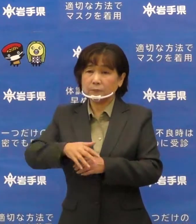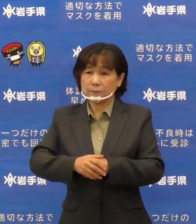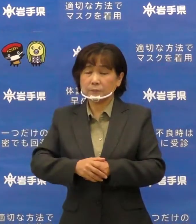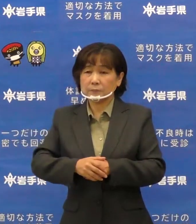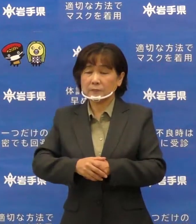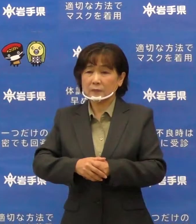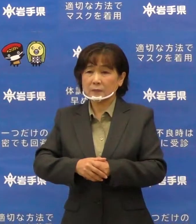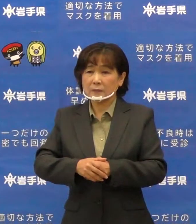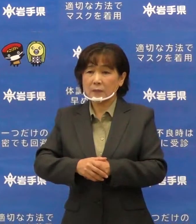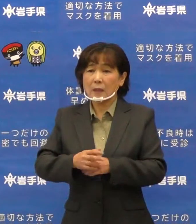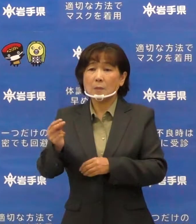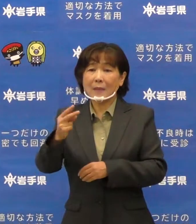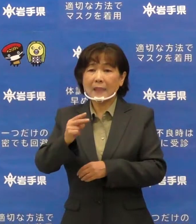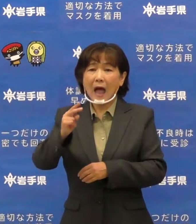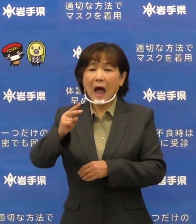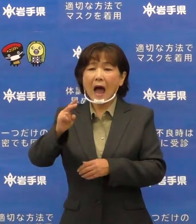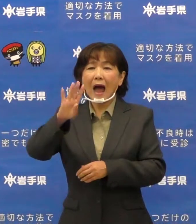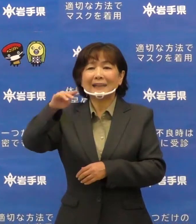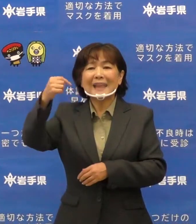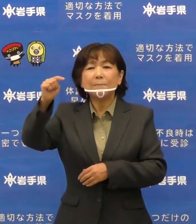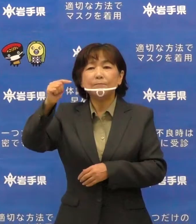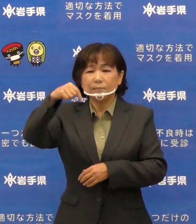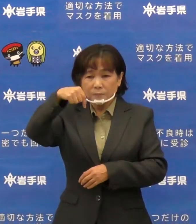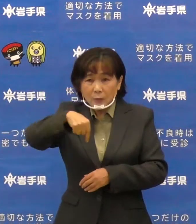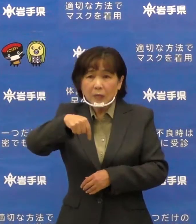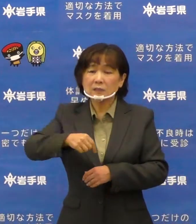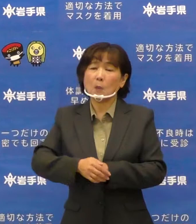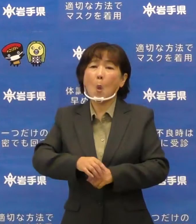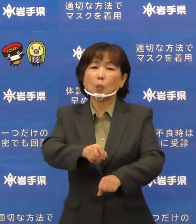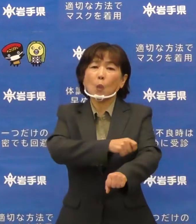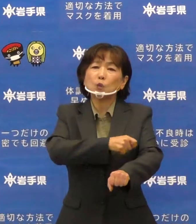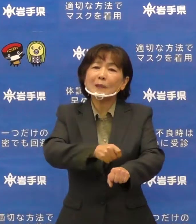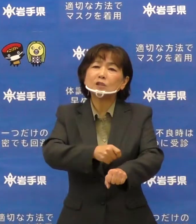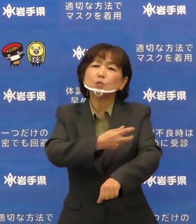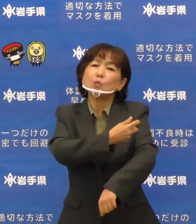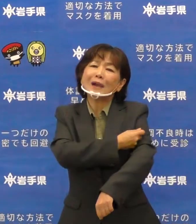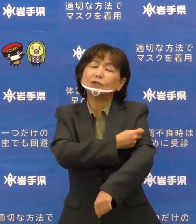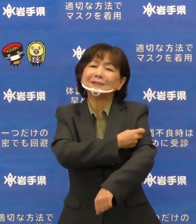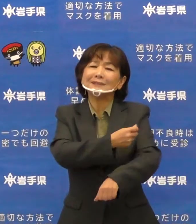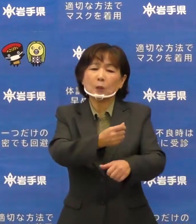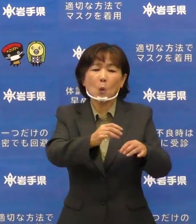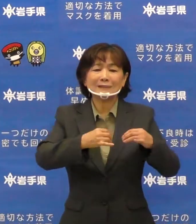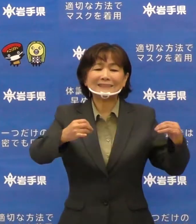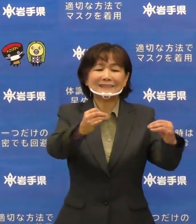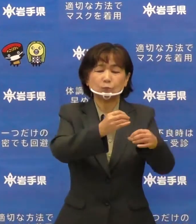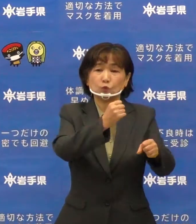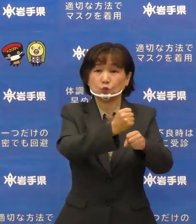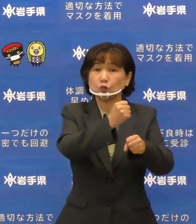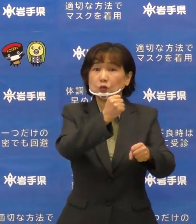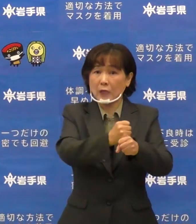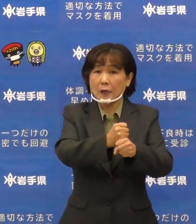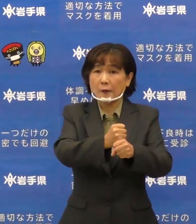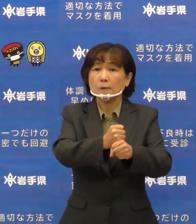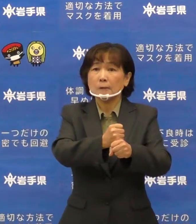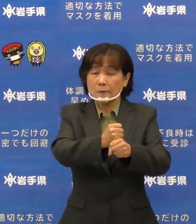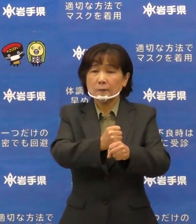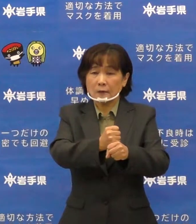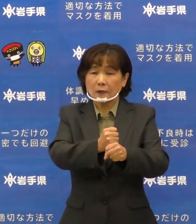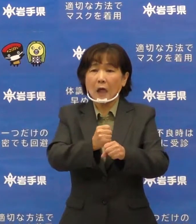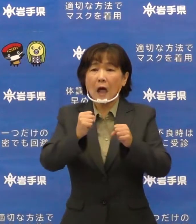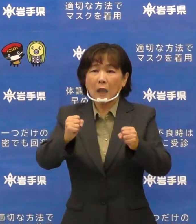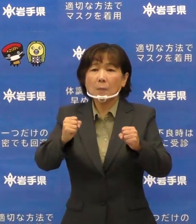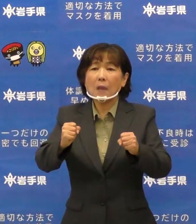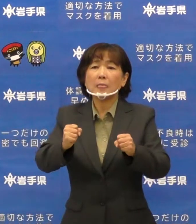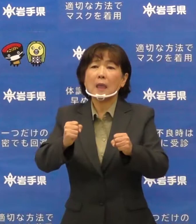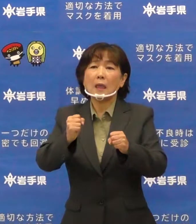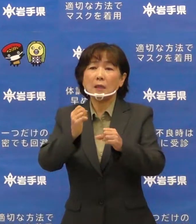ワクチン接種支援体制を作ってこう市町村を支援するという特別な体制を組んでるんですけれども、まあ、